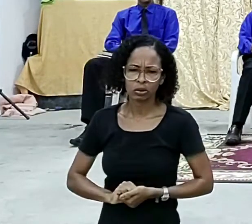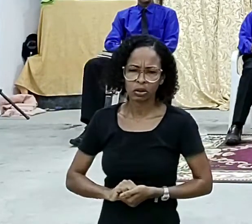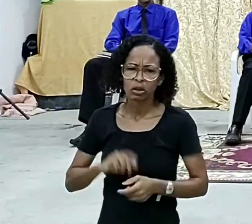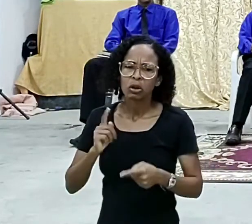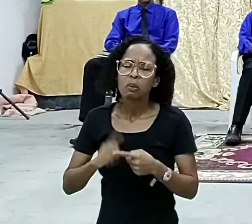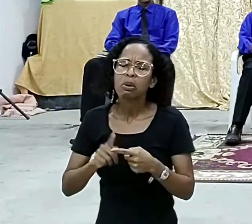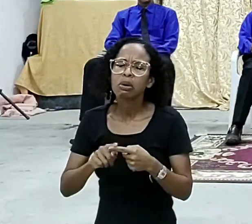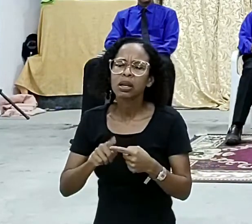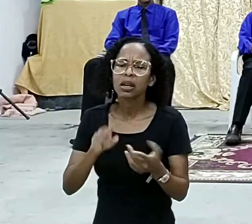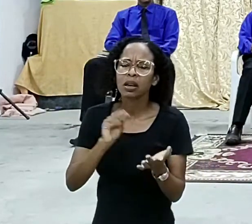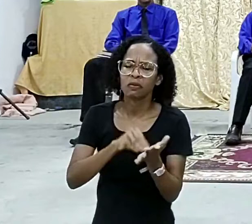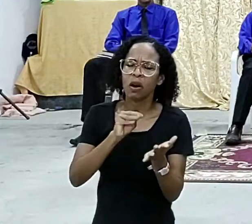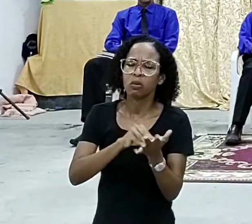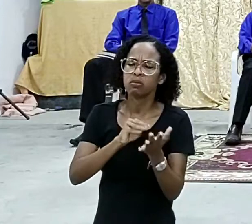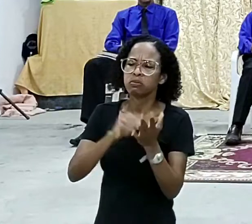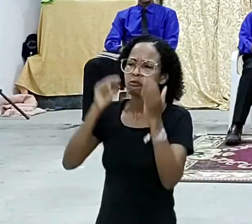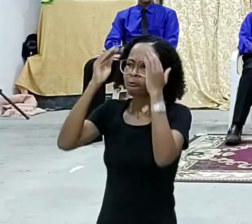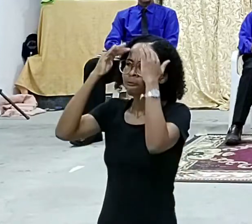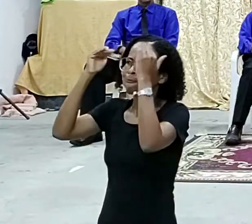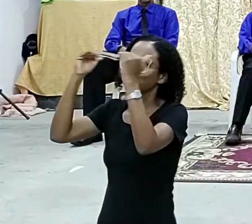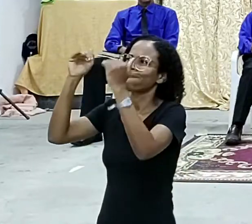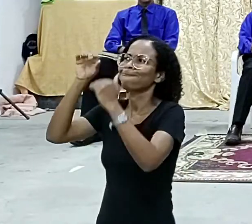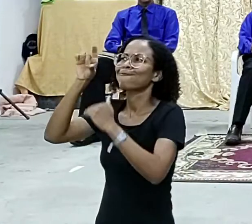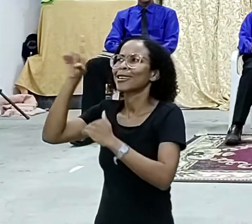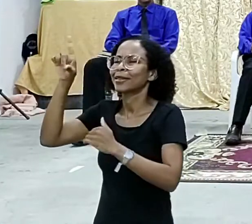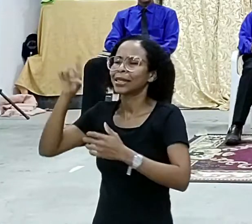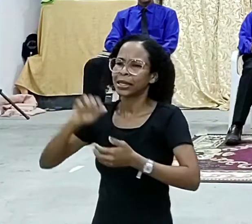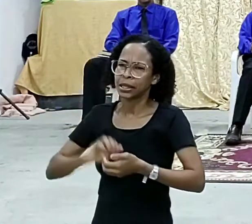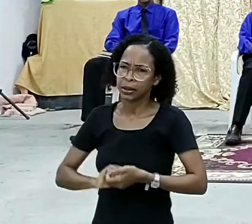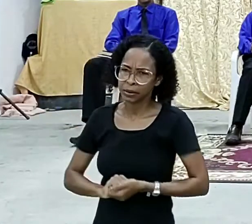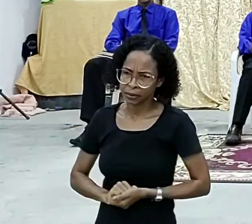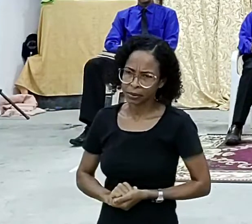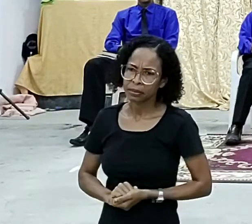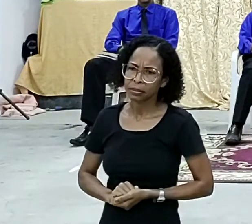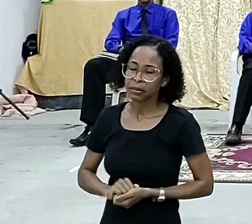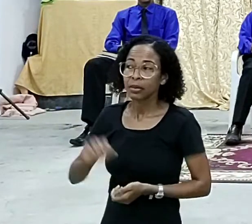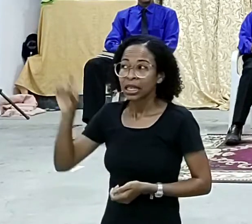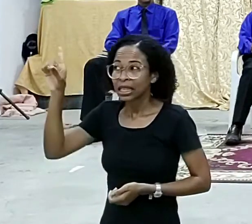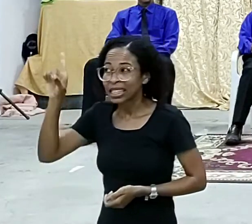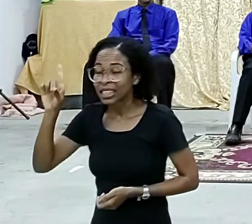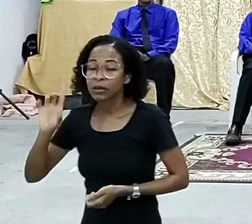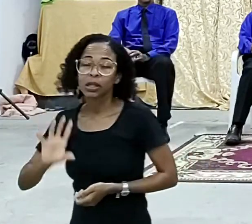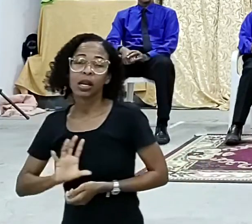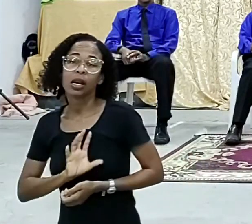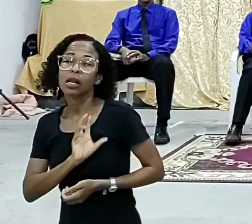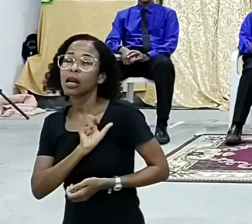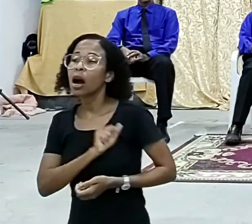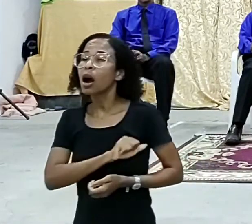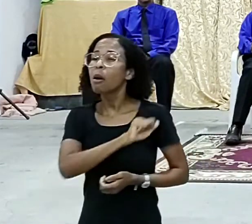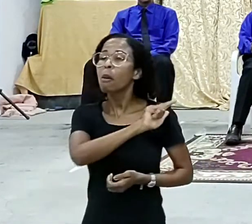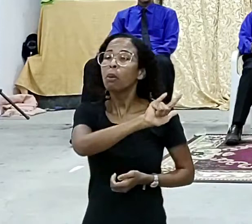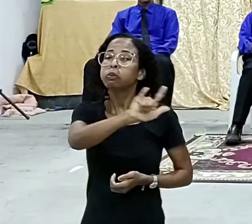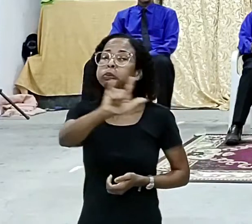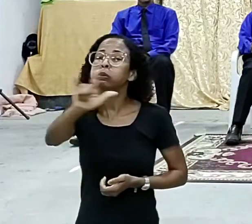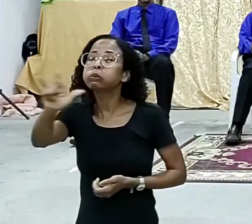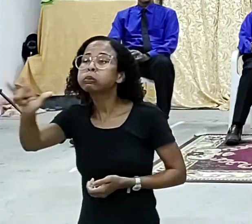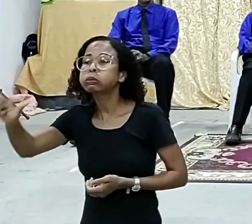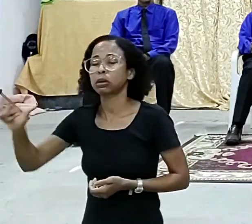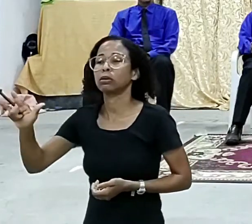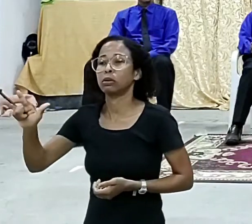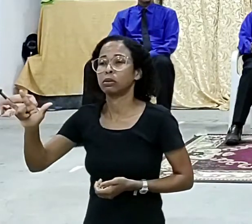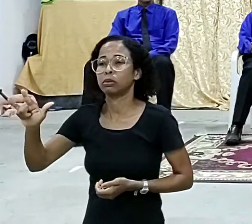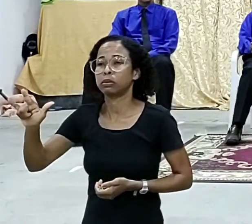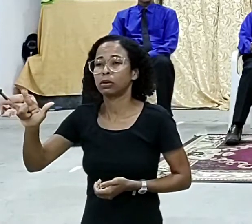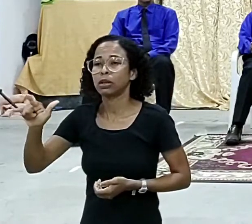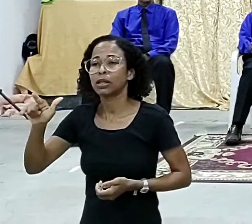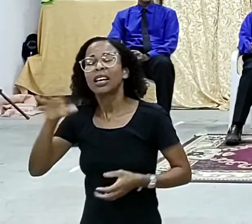é justiça. Ele ama o pecador, mas Ele se aborrece do pecado. Ele ama a minha vida,